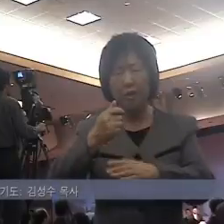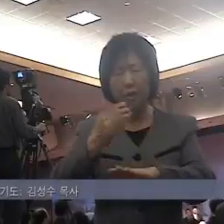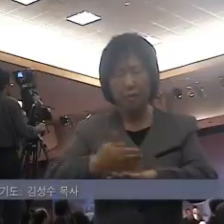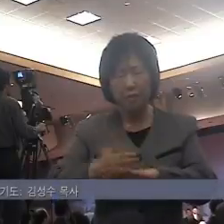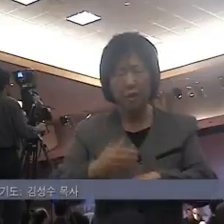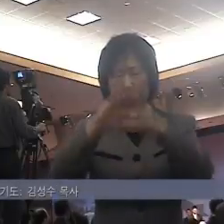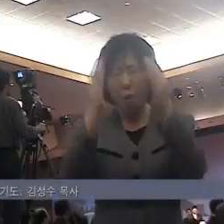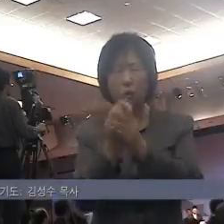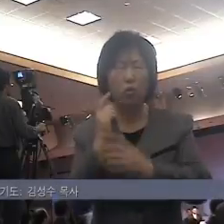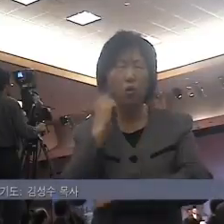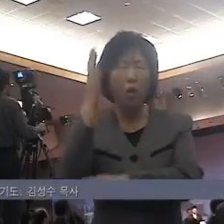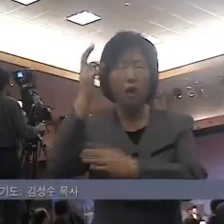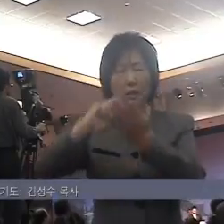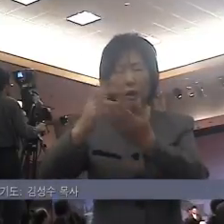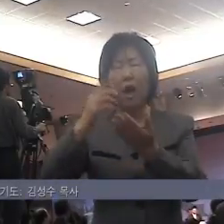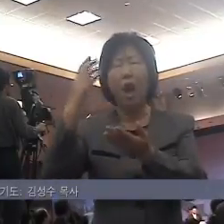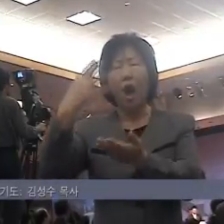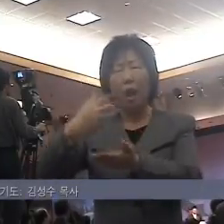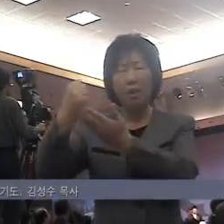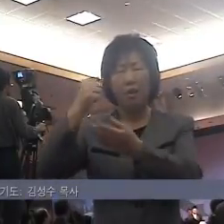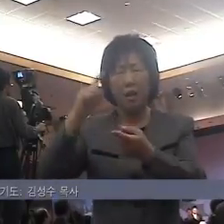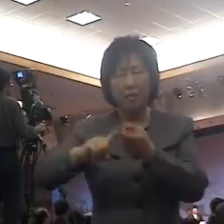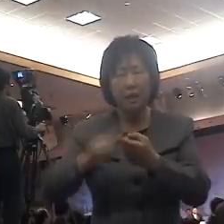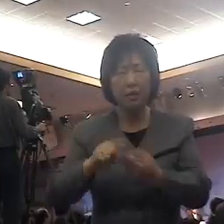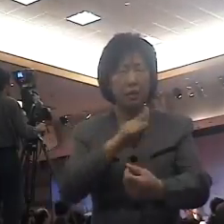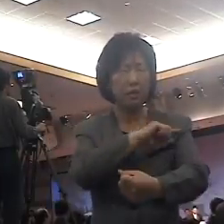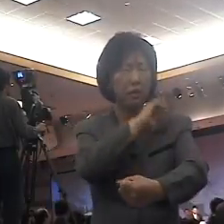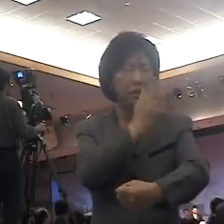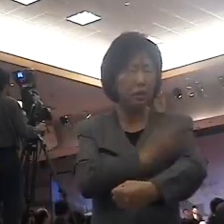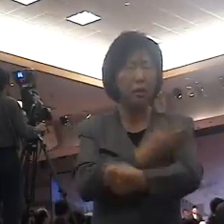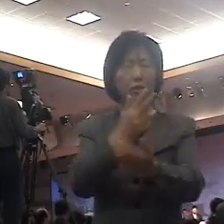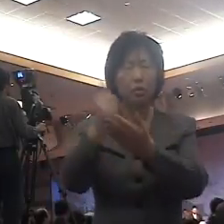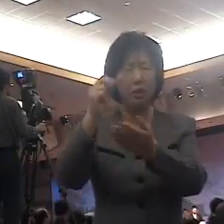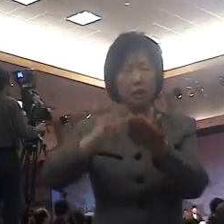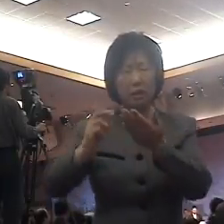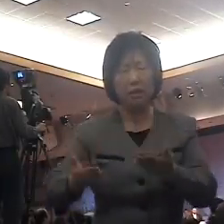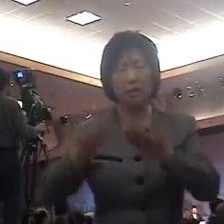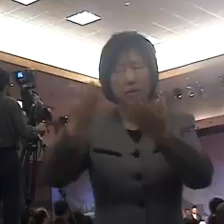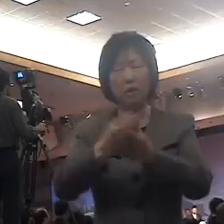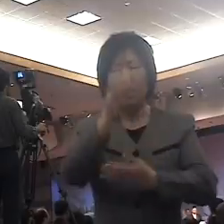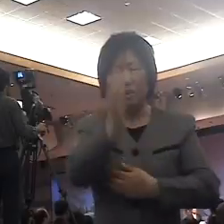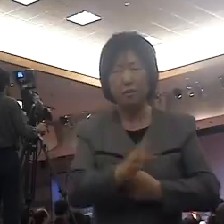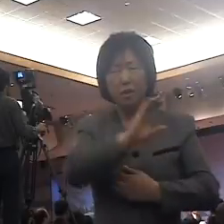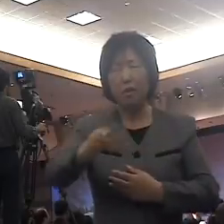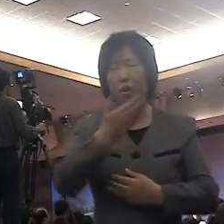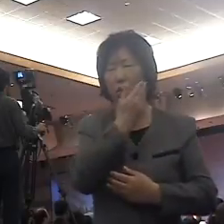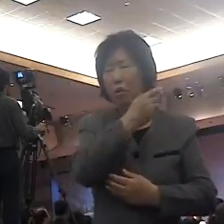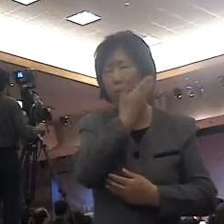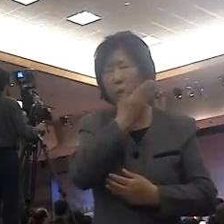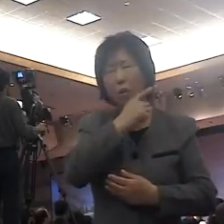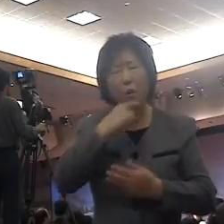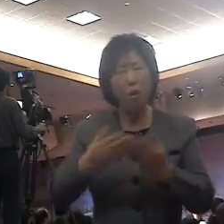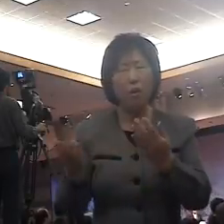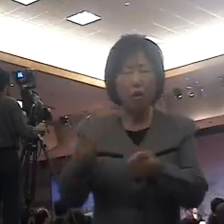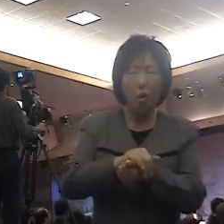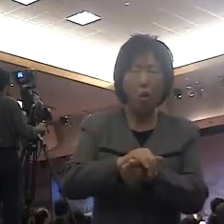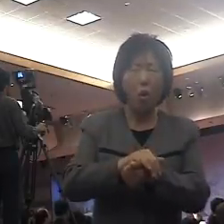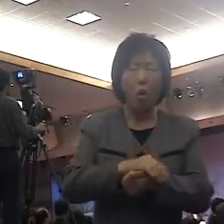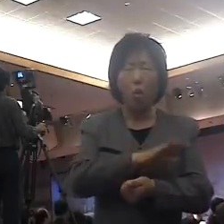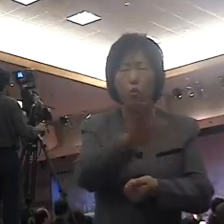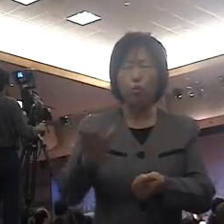모든 영광과 찬양을 받기에 합당하신 능력의 주님을 찬양합니다. 십자가의 볼로 덮으시사 우리를